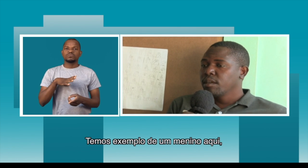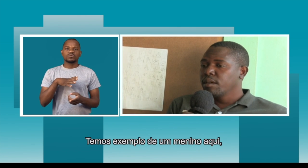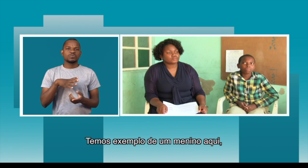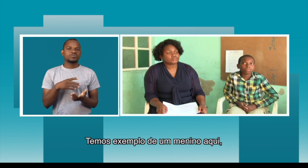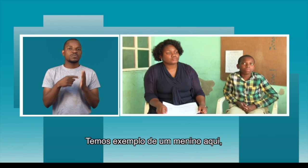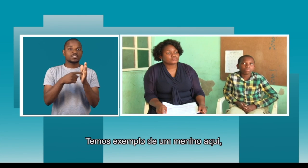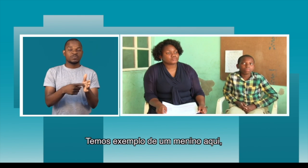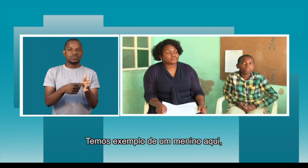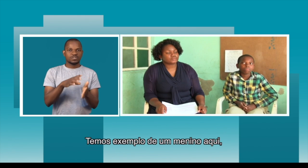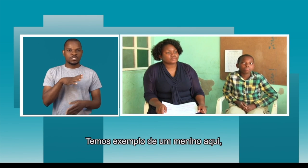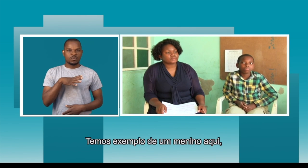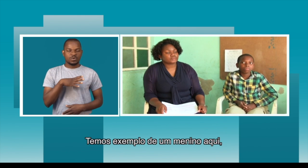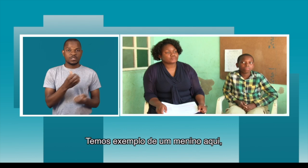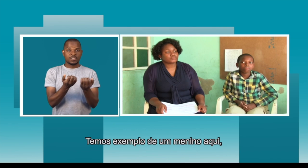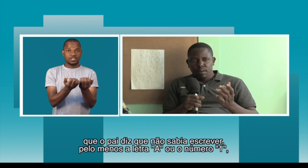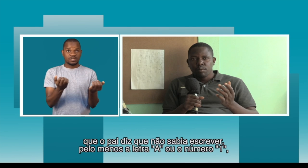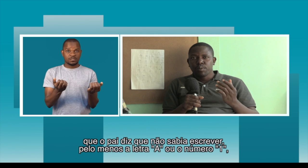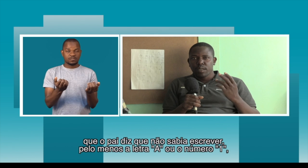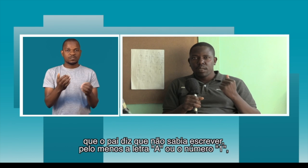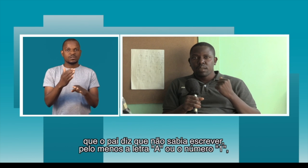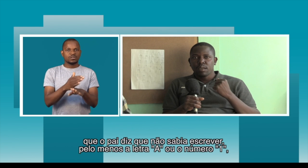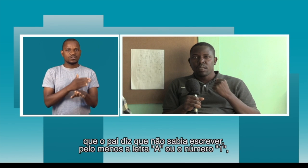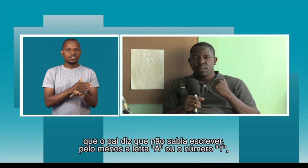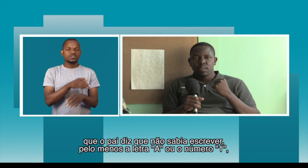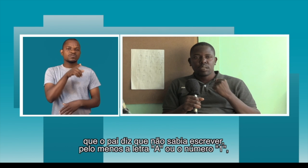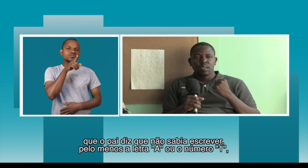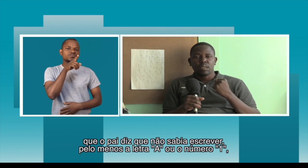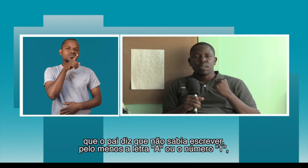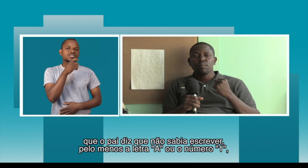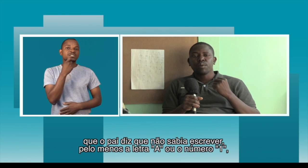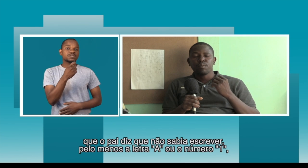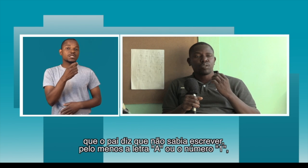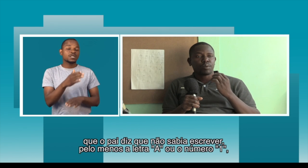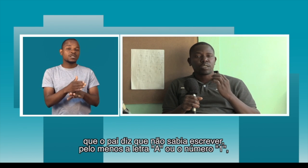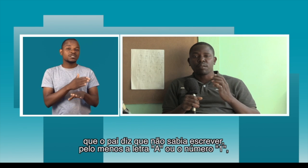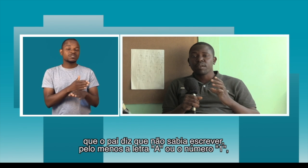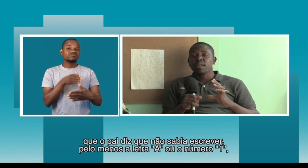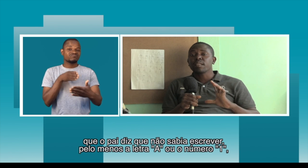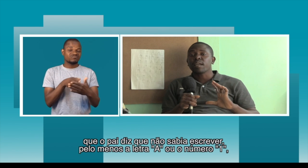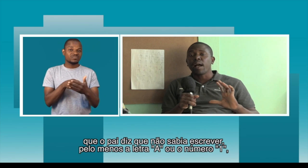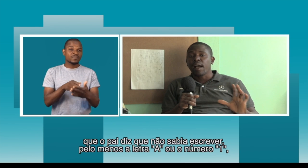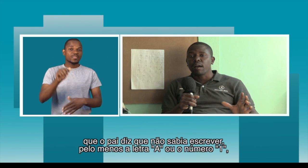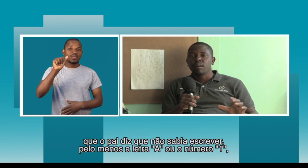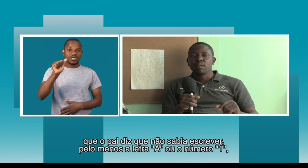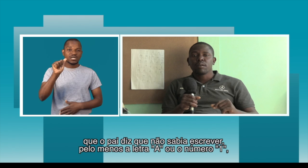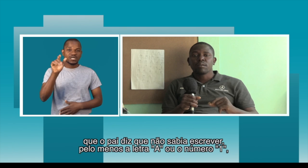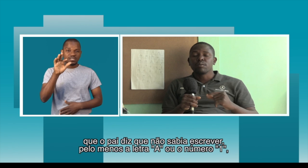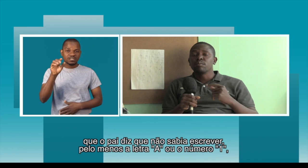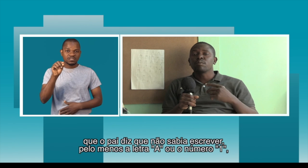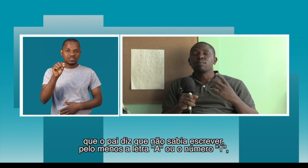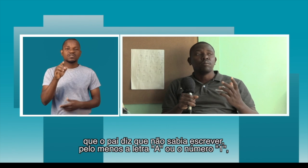pelo menos de um menino aqui, que o pai até diz que nem pelo menos para escrever a letra A,